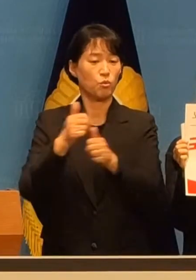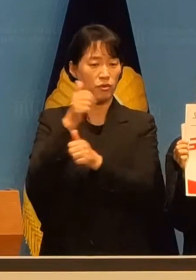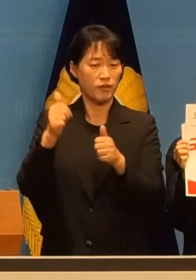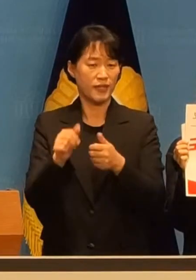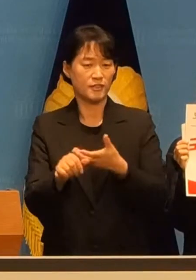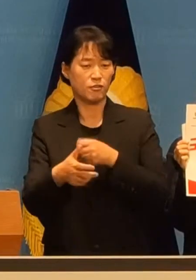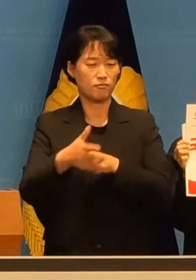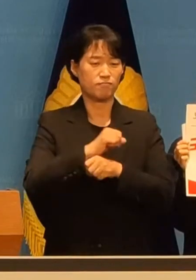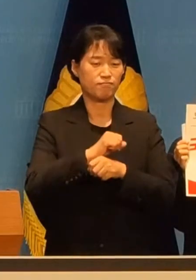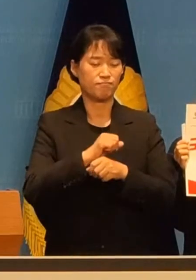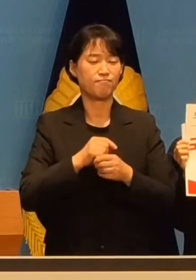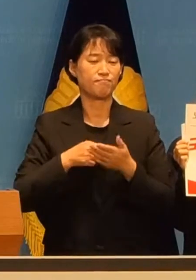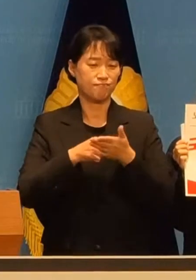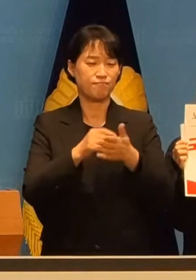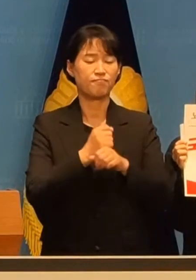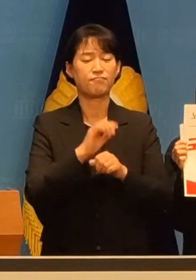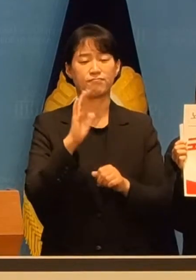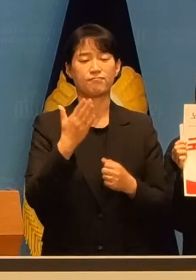적극 나서야 합니다.